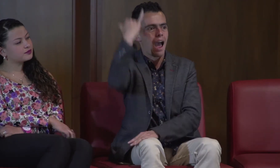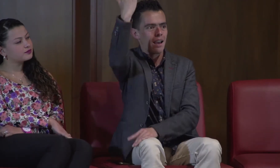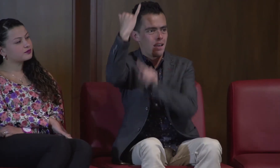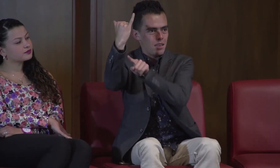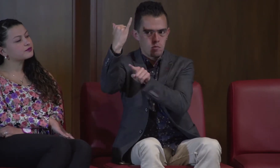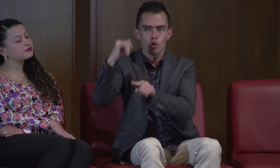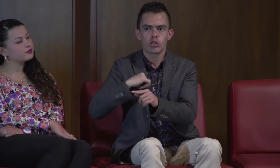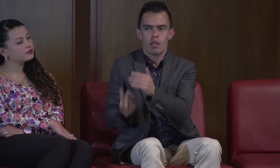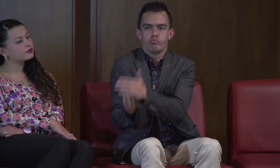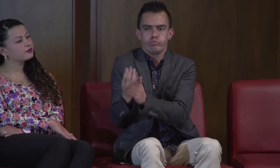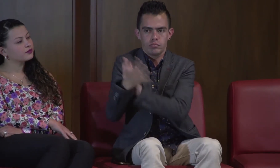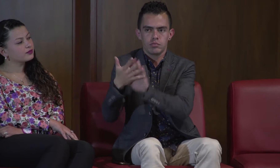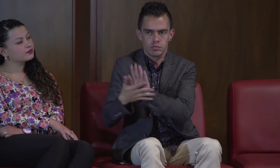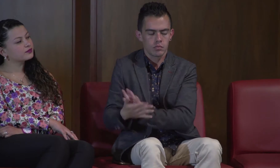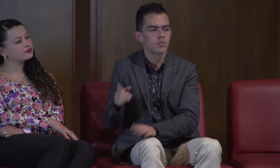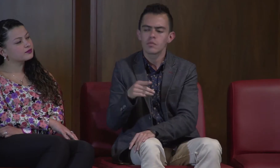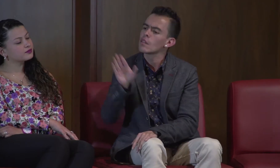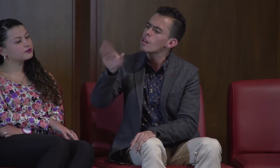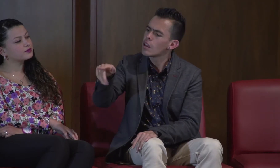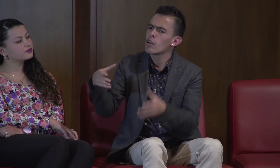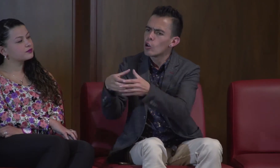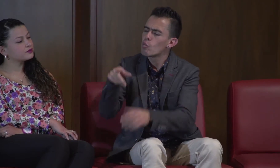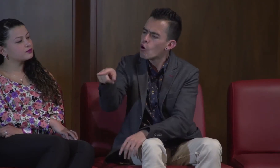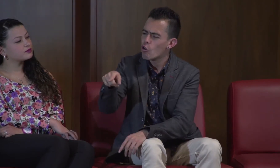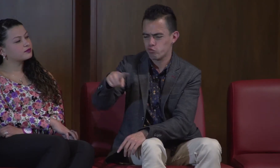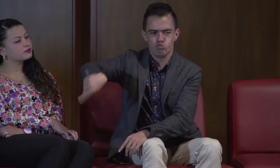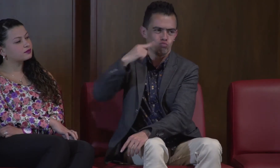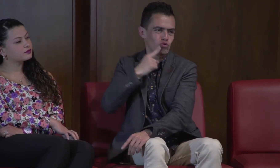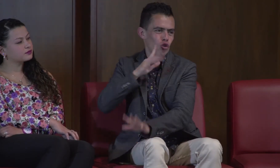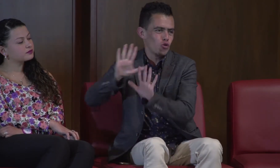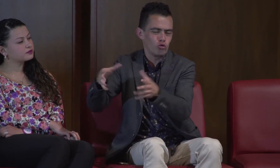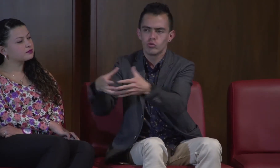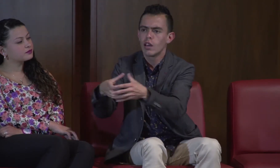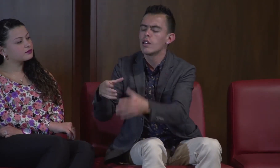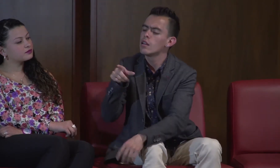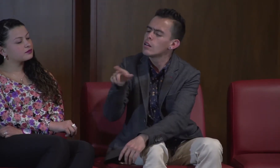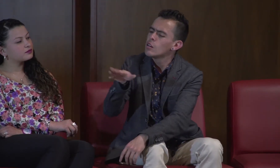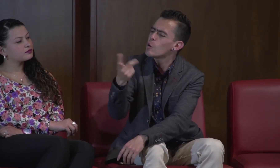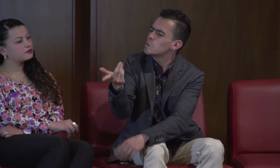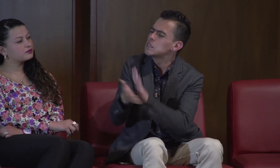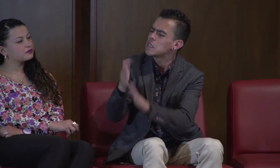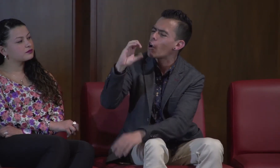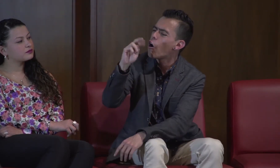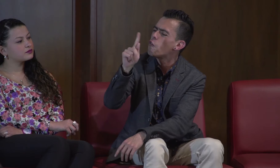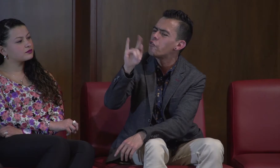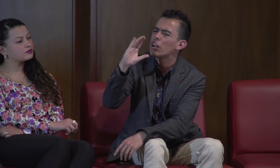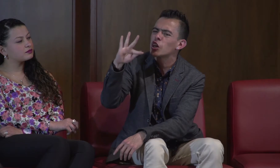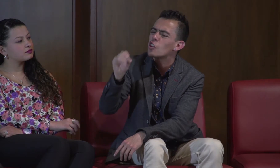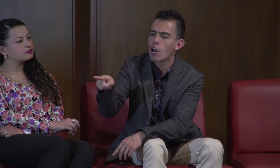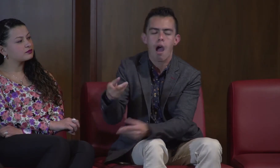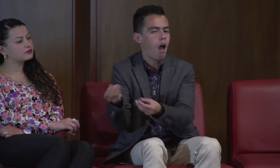cierto vocabulario que es más relacionado con lo académico, le preguntábamos a personas que pertenecían a ese grupo social o a esa